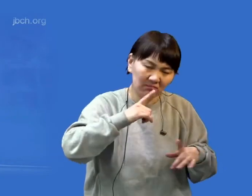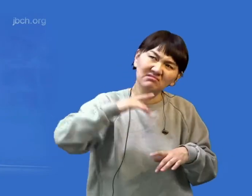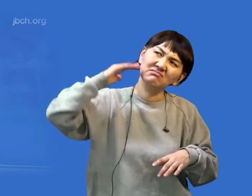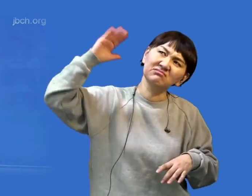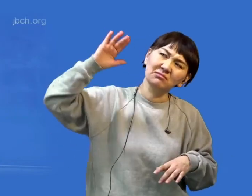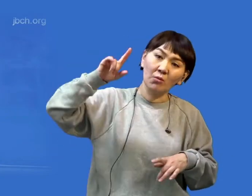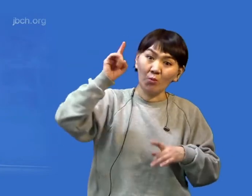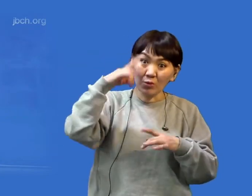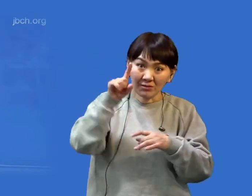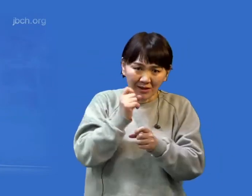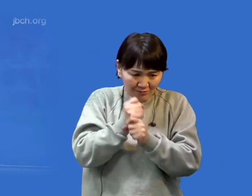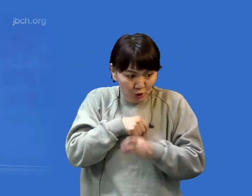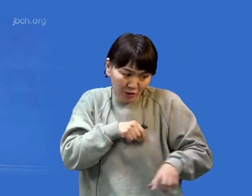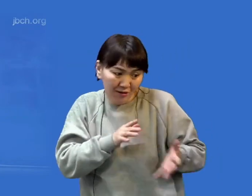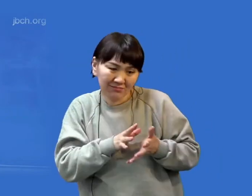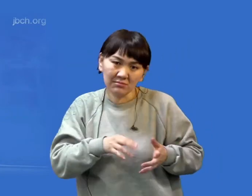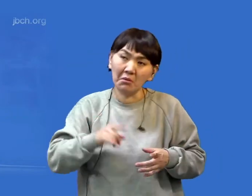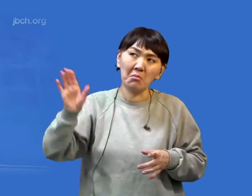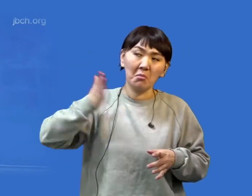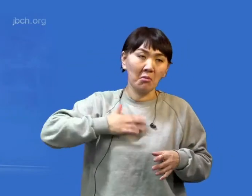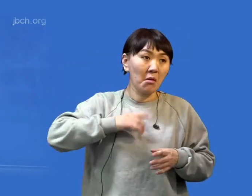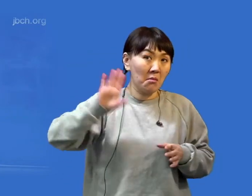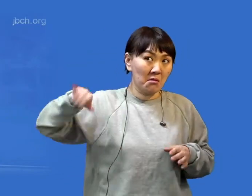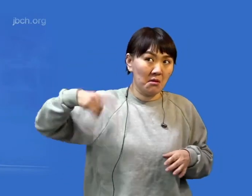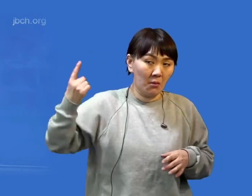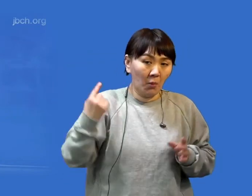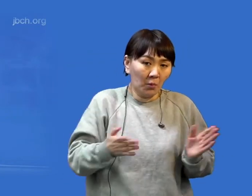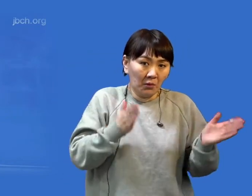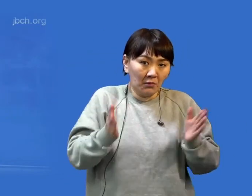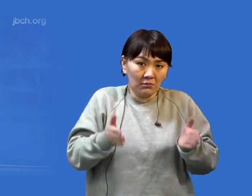байнгын хойшлуулал хүчгүүлээд байна.